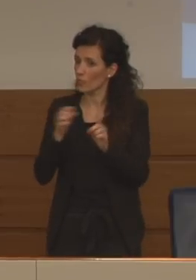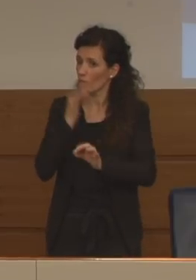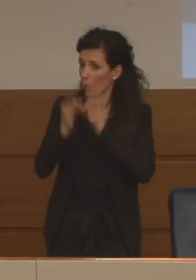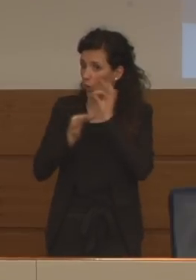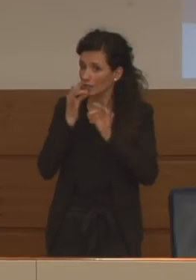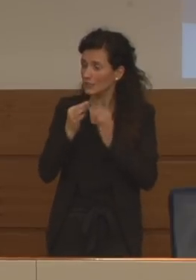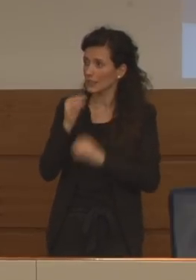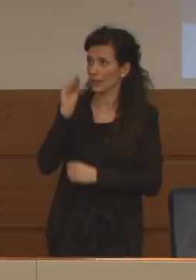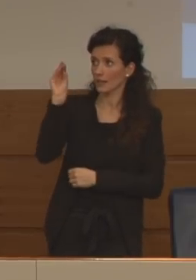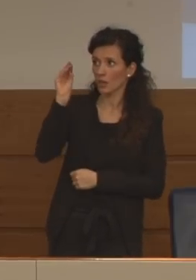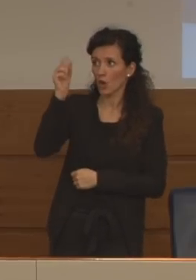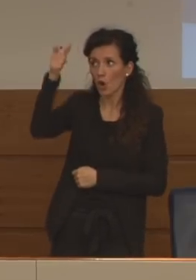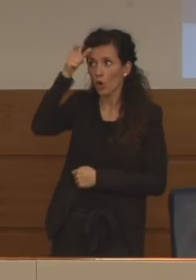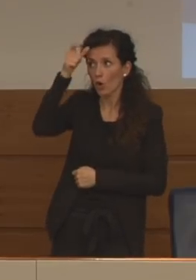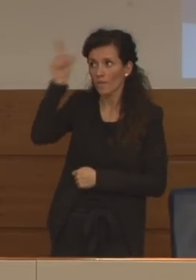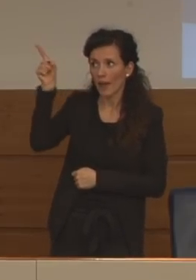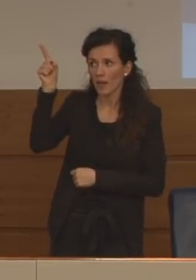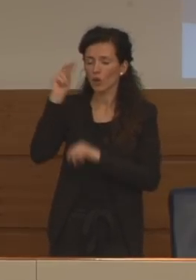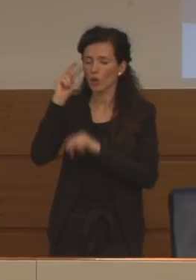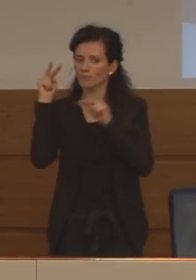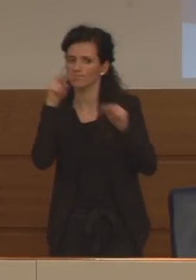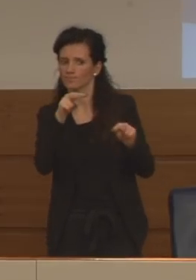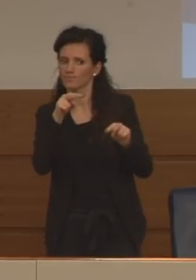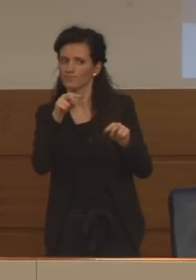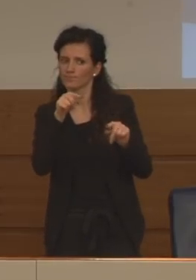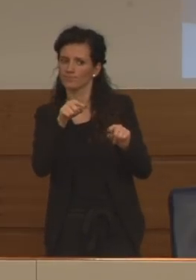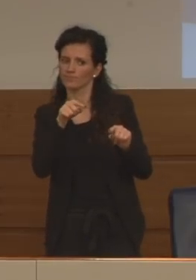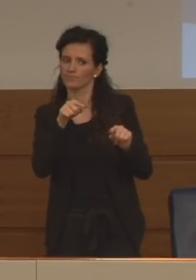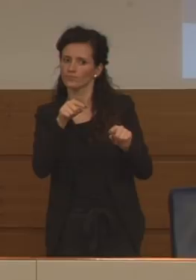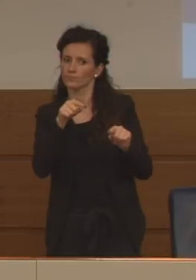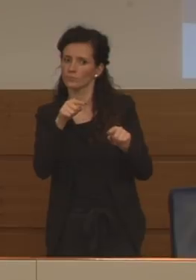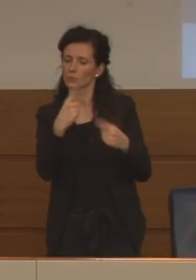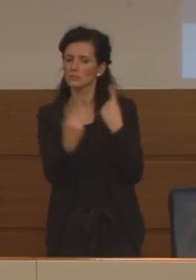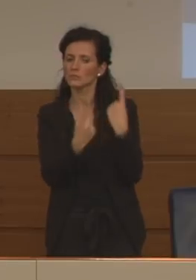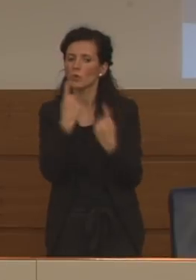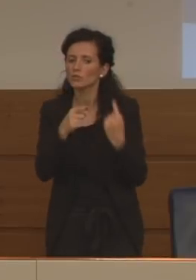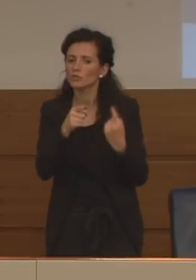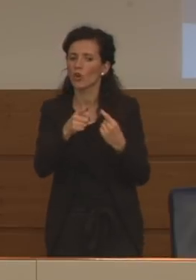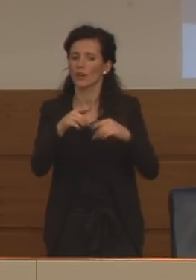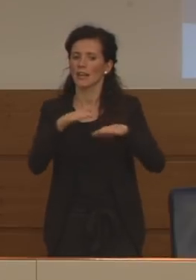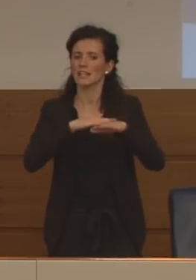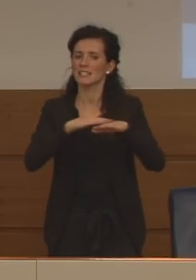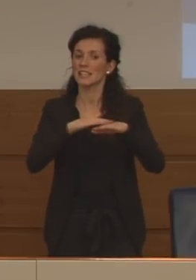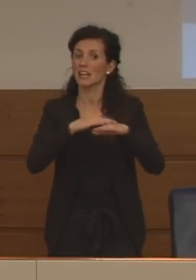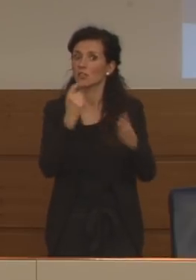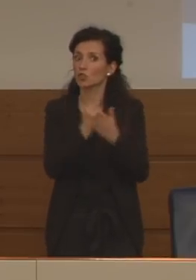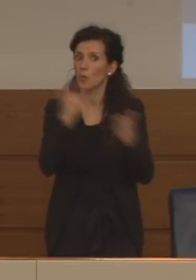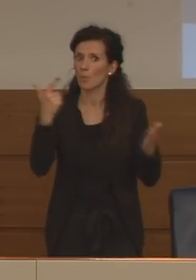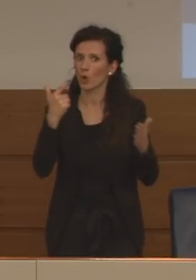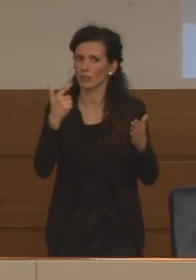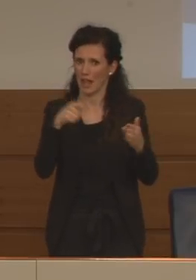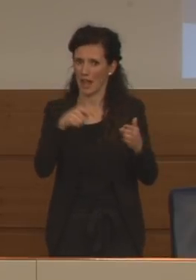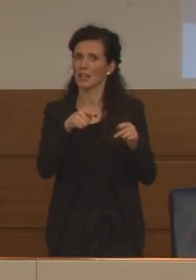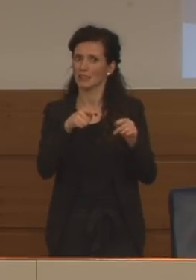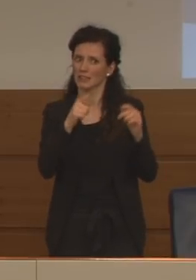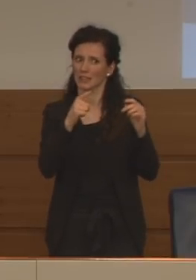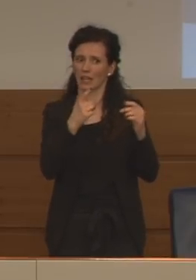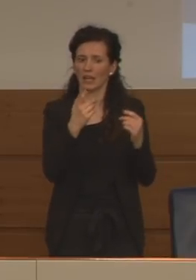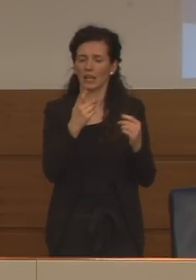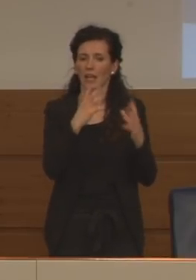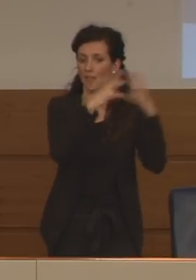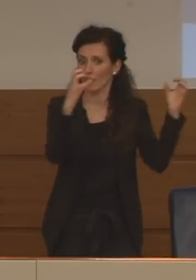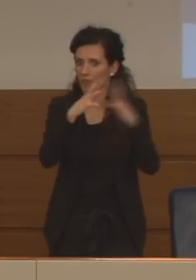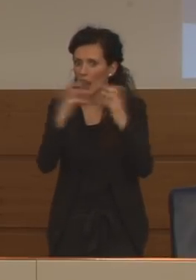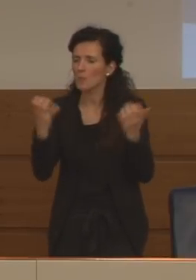anche di rivedere i livelli diciamo di servizi essenziali oppure per esempio